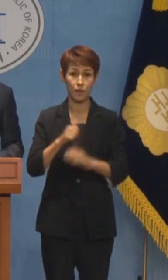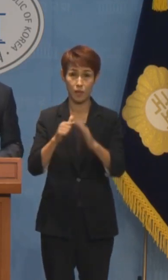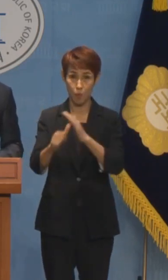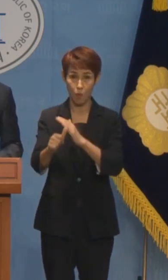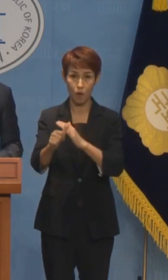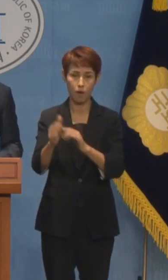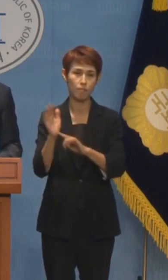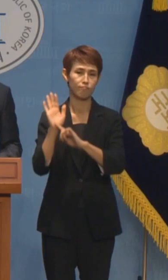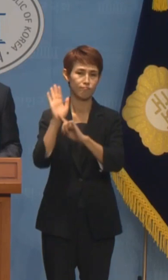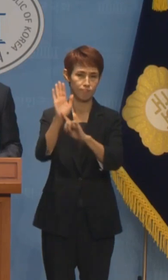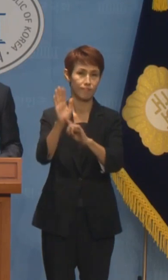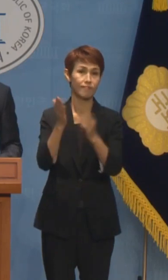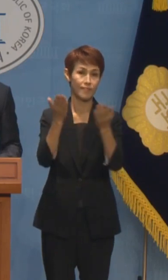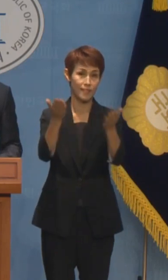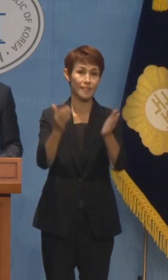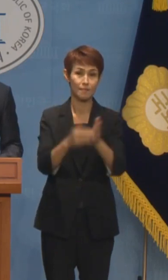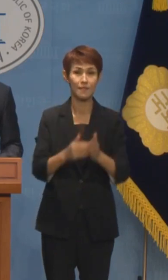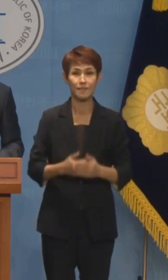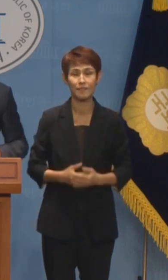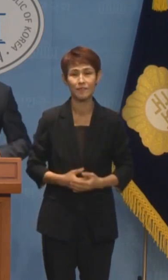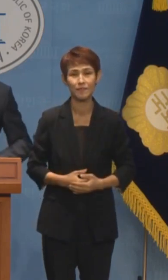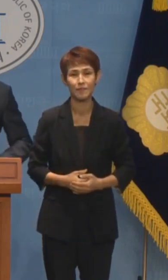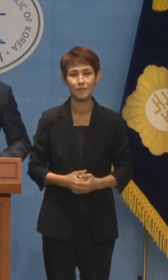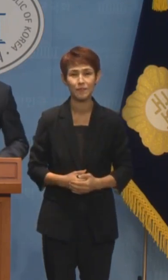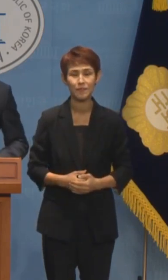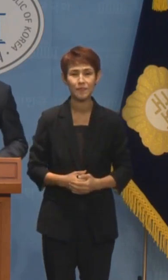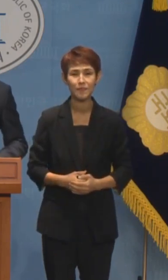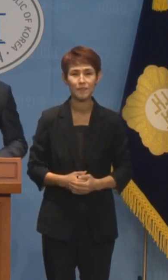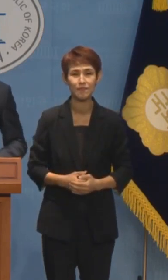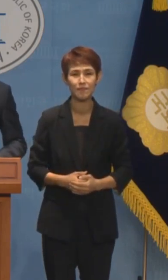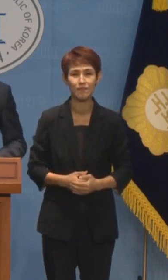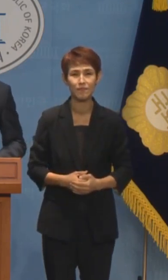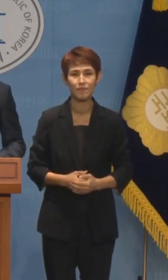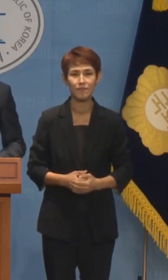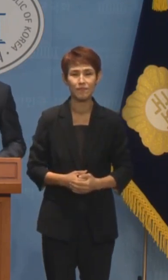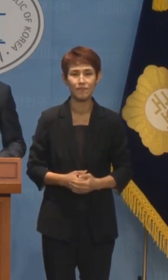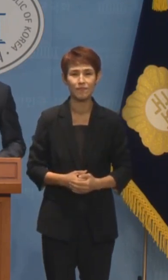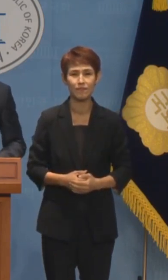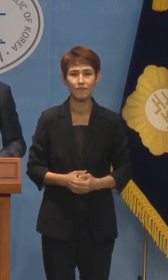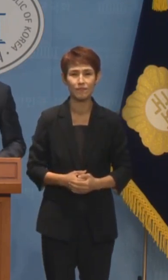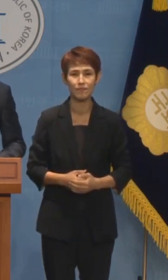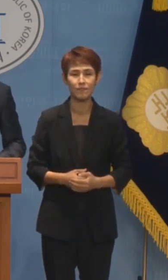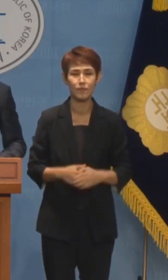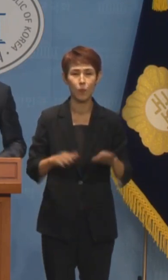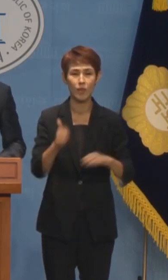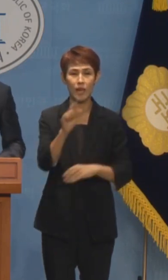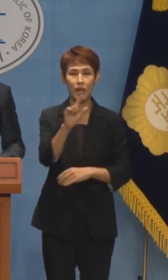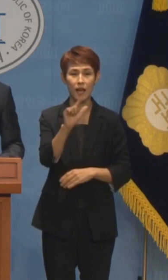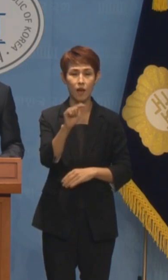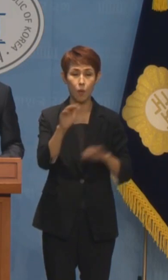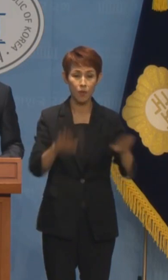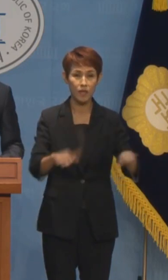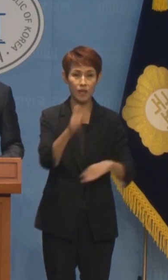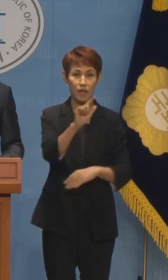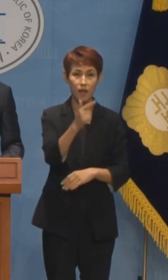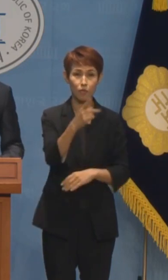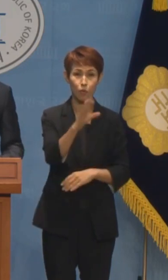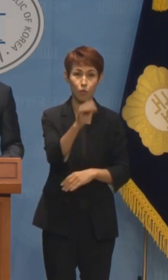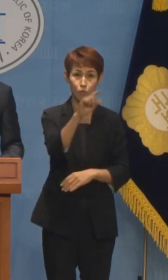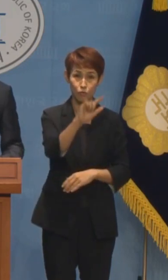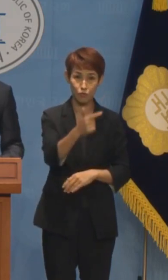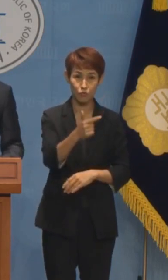공식 제한된 내용입니다데 오늘 그 한동훈 국민의 임